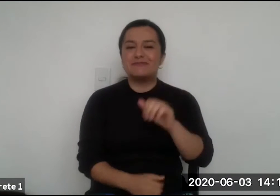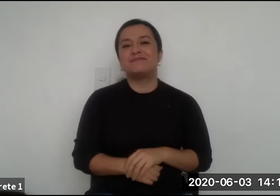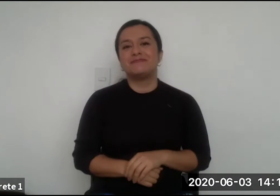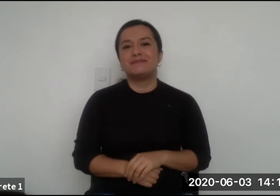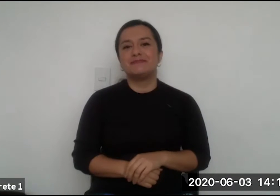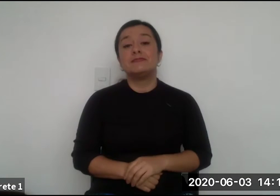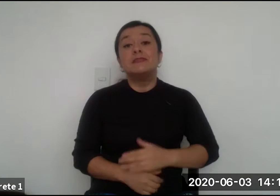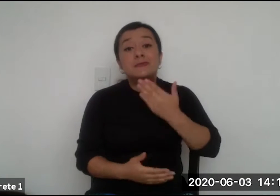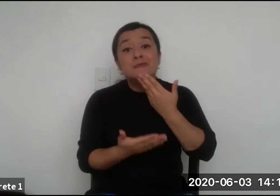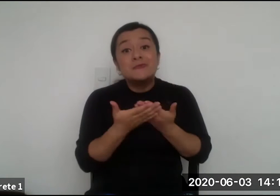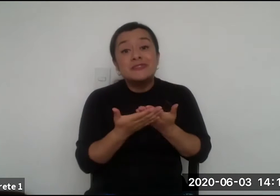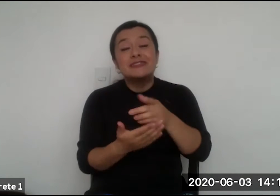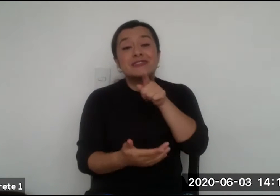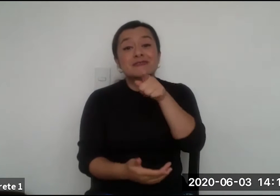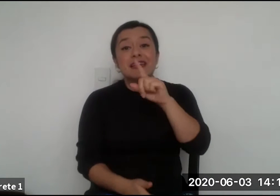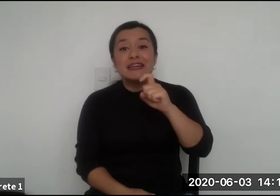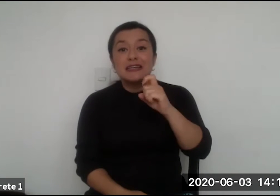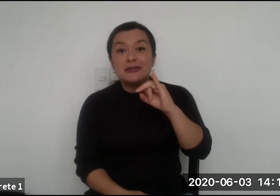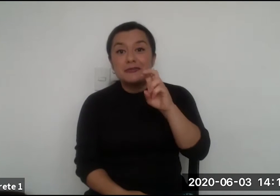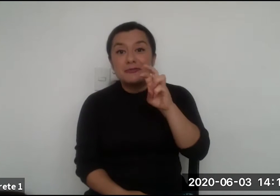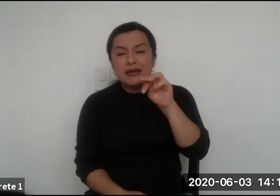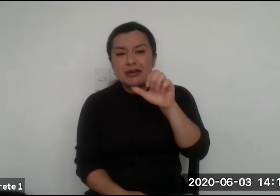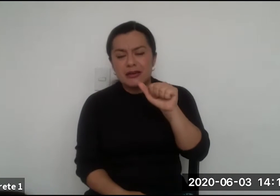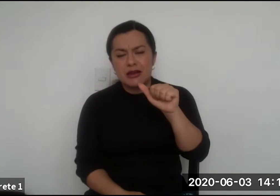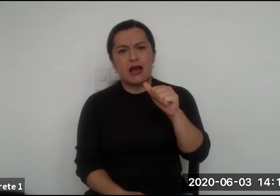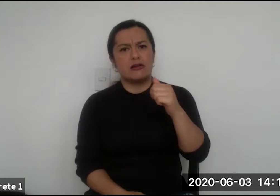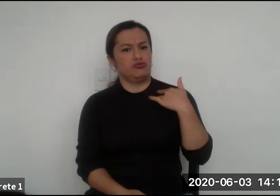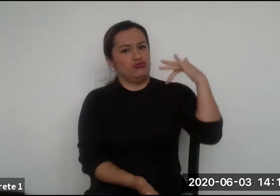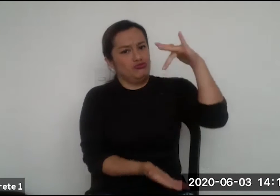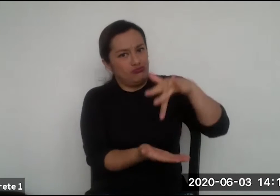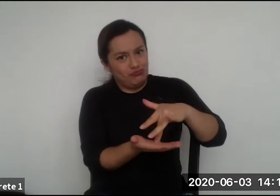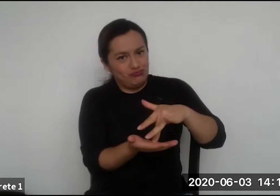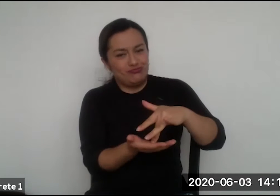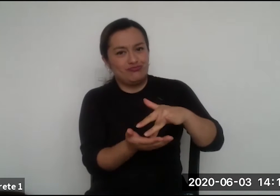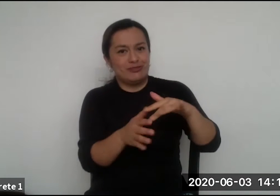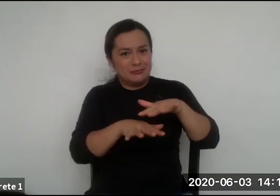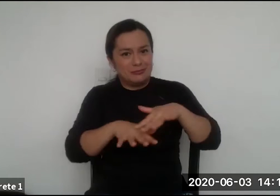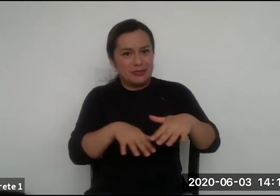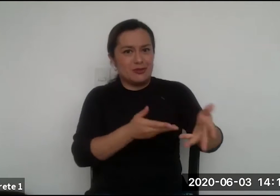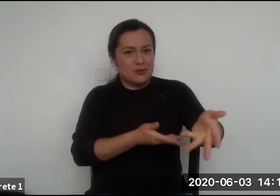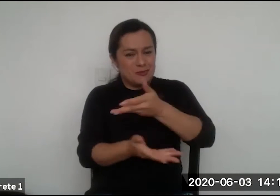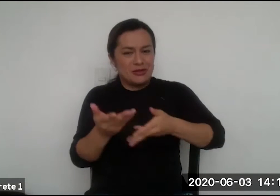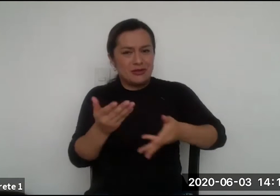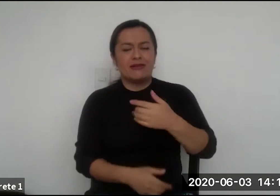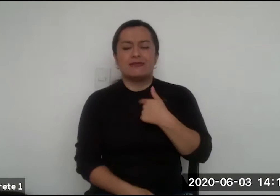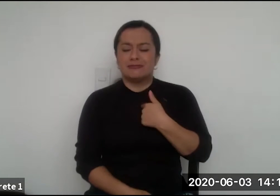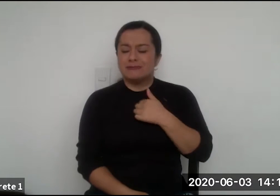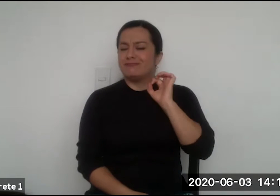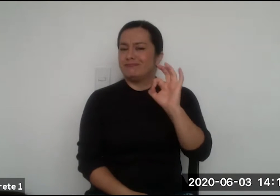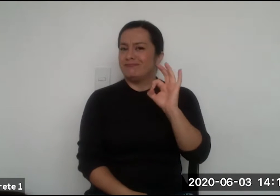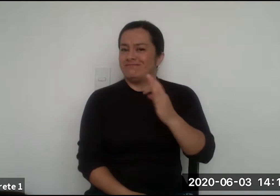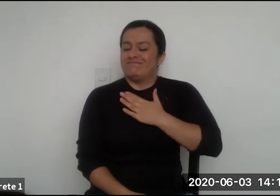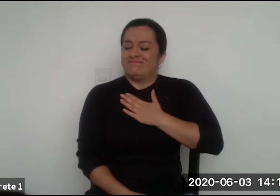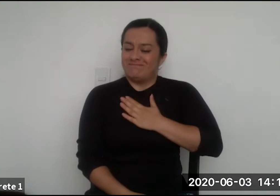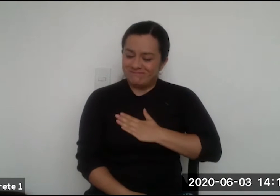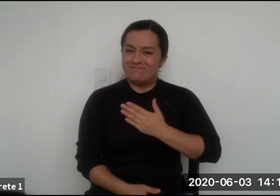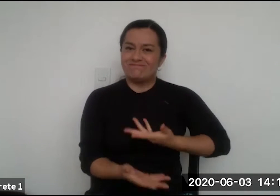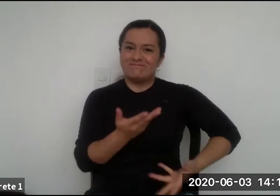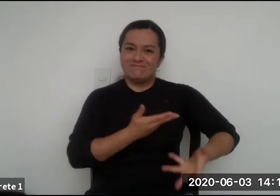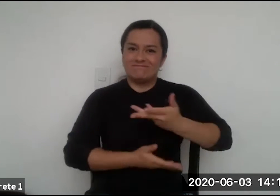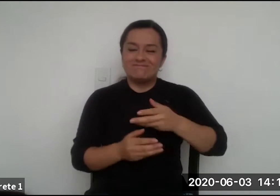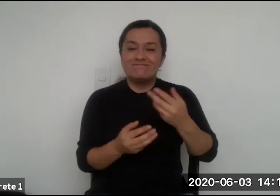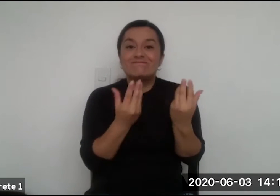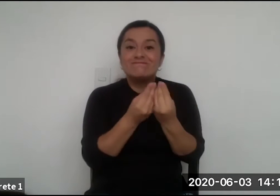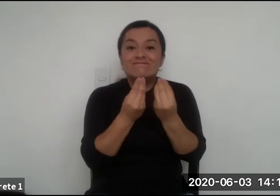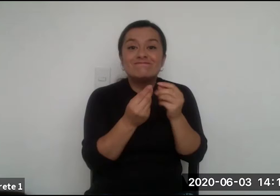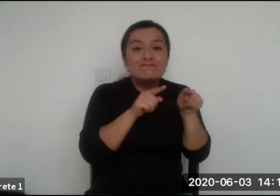gracias, Jimena, por la invitación a este espacio compartido. También me da mucho gusto compartir el espacio con mis compañeros